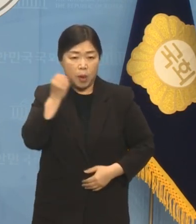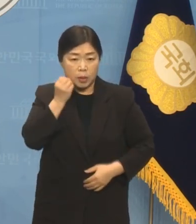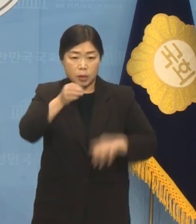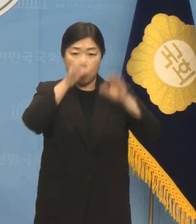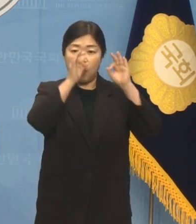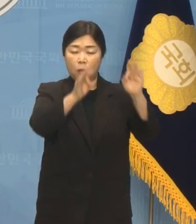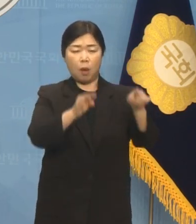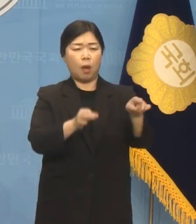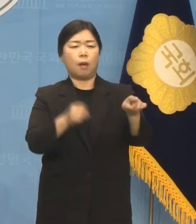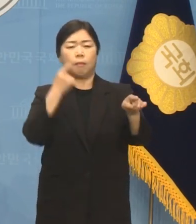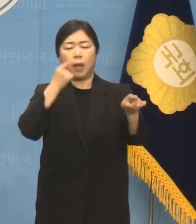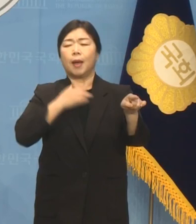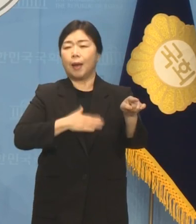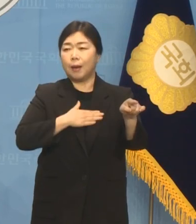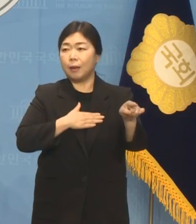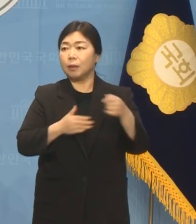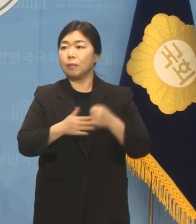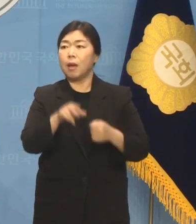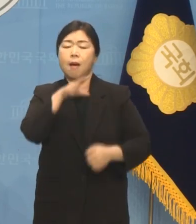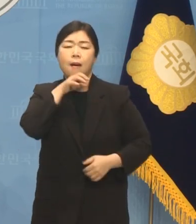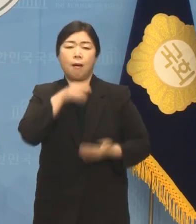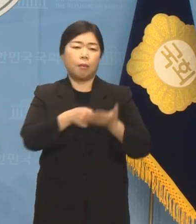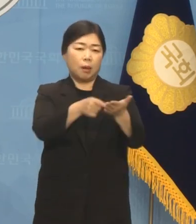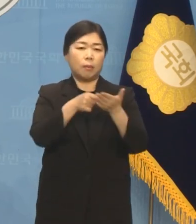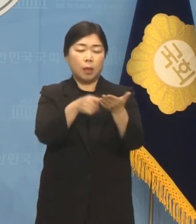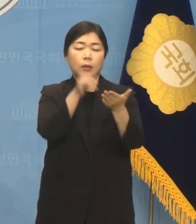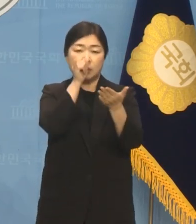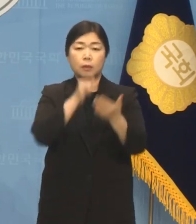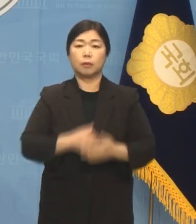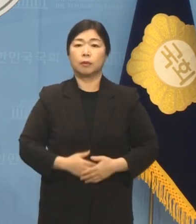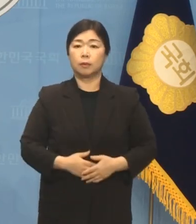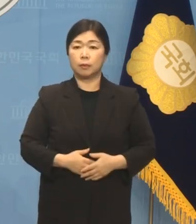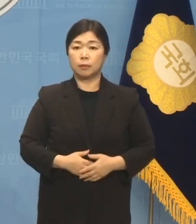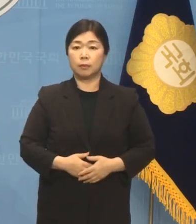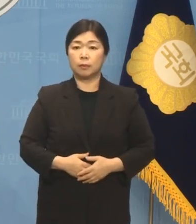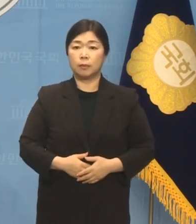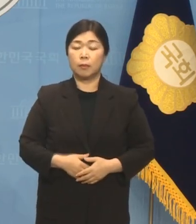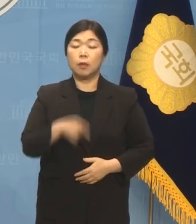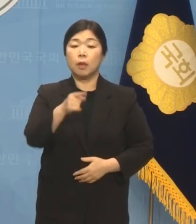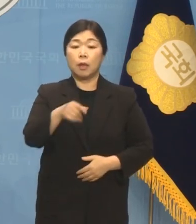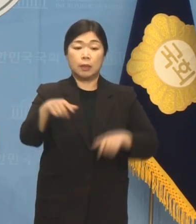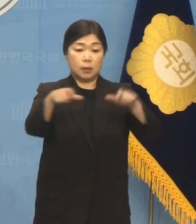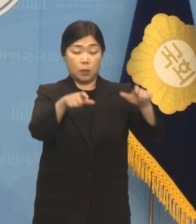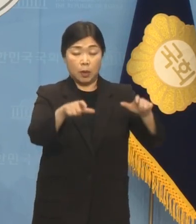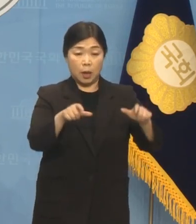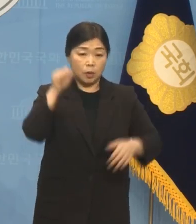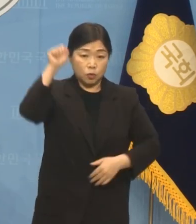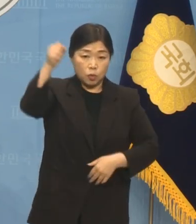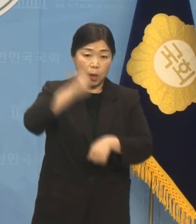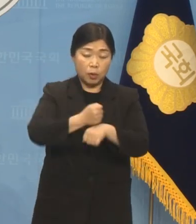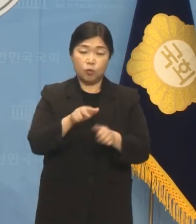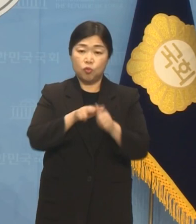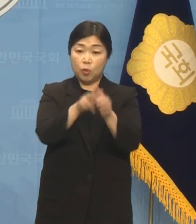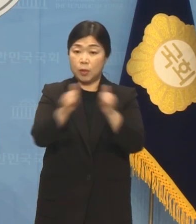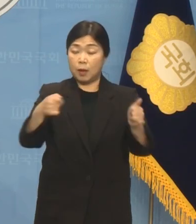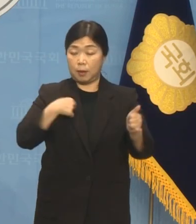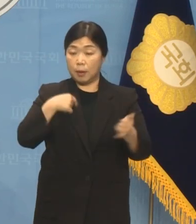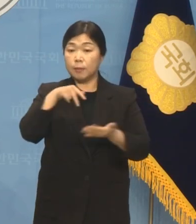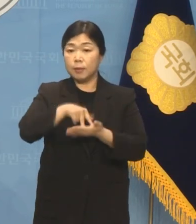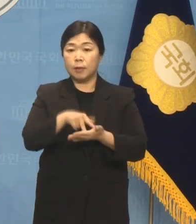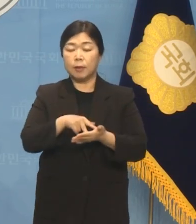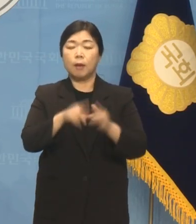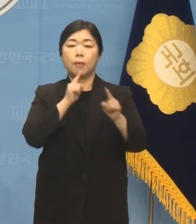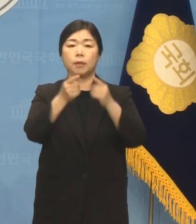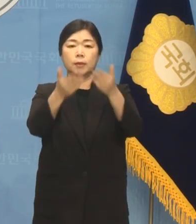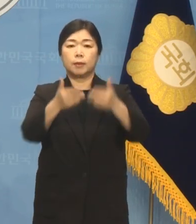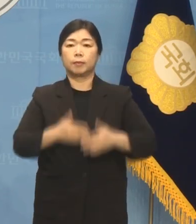통해 이 사실을 지적하며 항의를 표시하고 있습니다. 이에 해당 지역에 출마하는 후보자로서 한 말씀